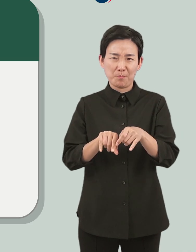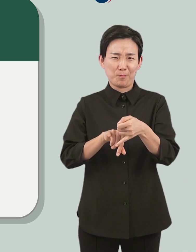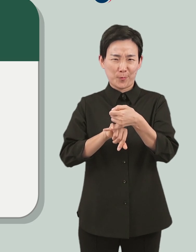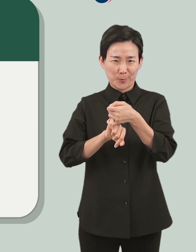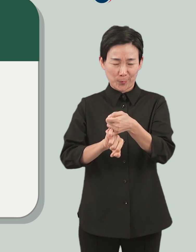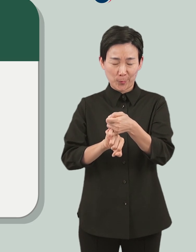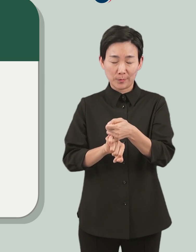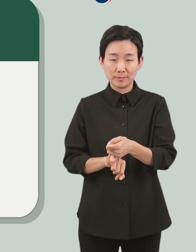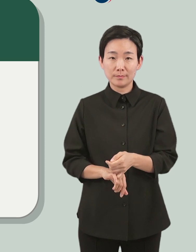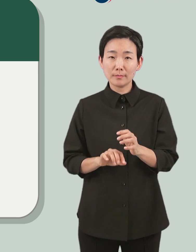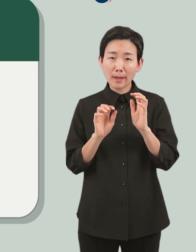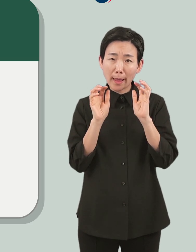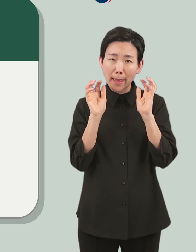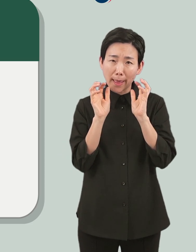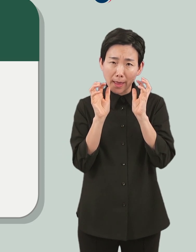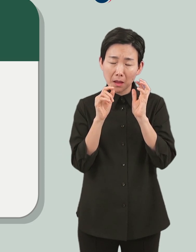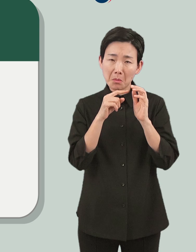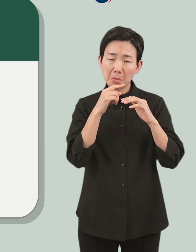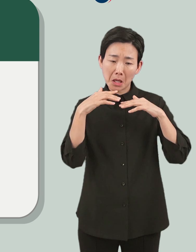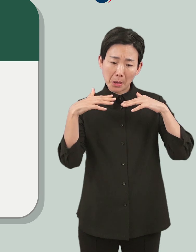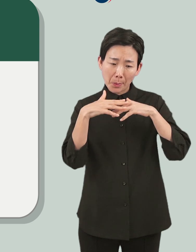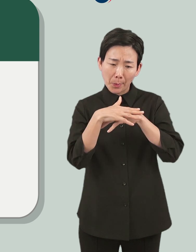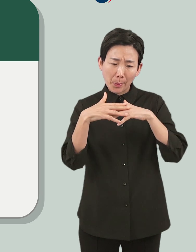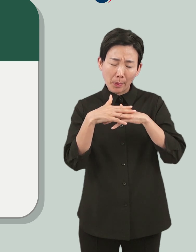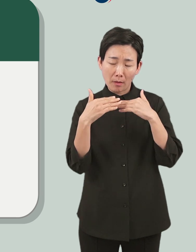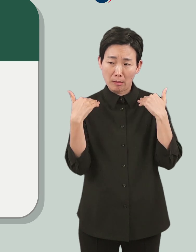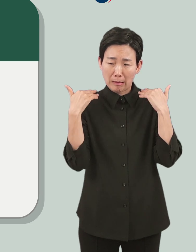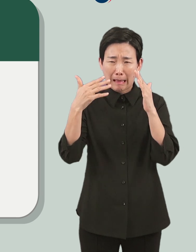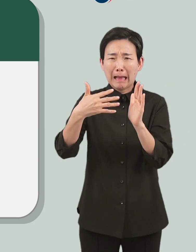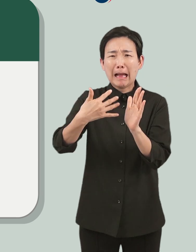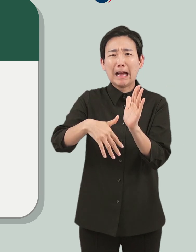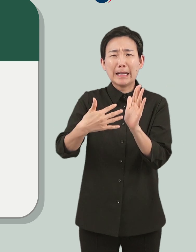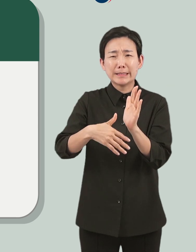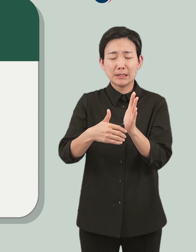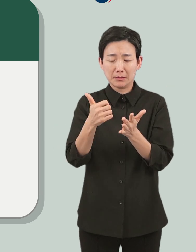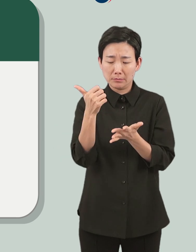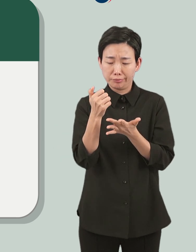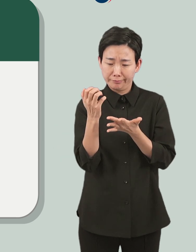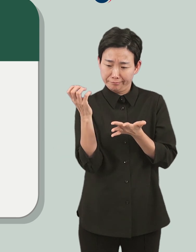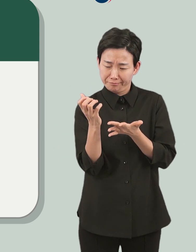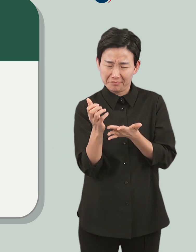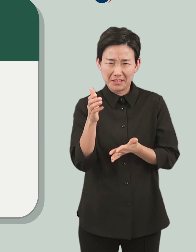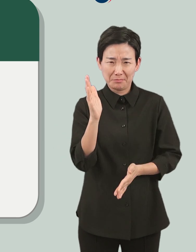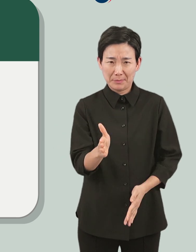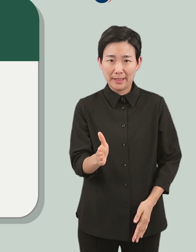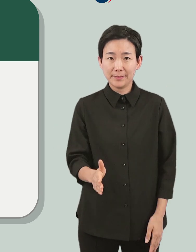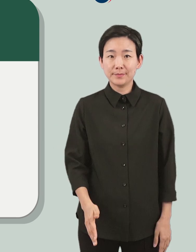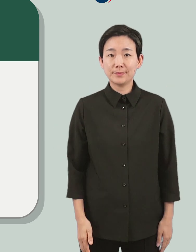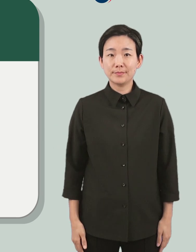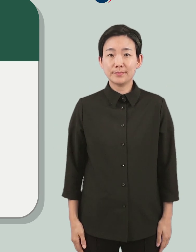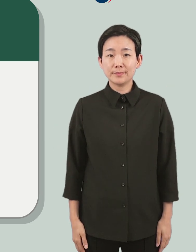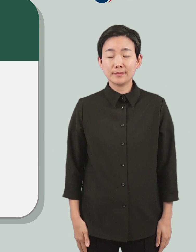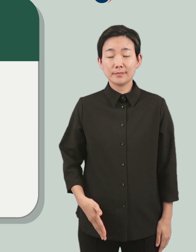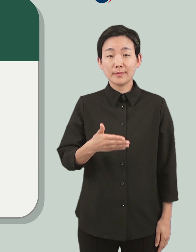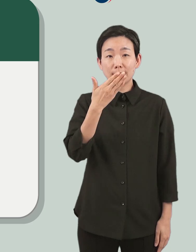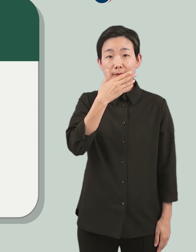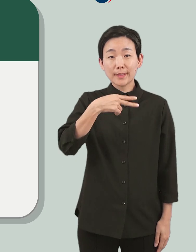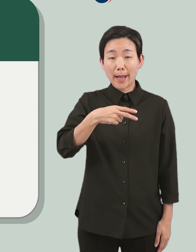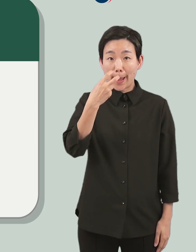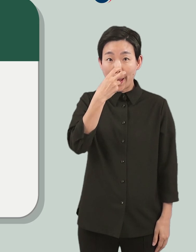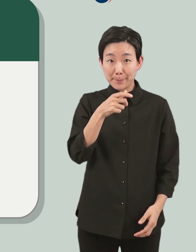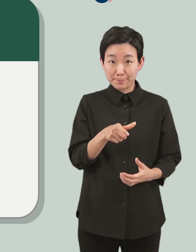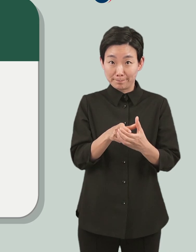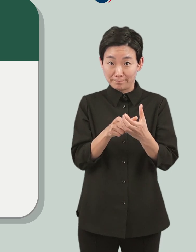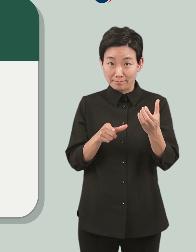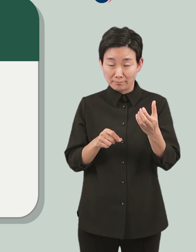함께 사용해야 합니다. 신생아는 적혈구 용적률에 의해 측정값이 영향을 받을 수 있습니다. 측정기를